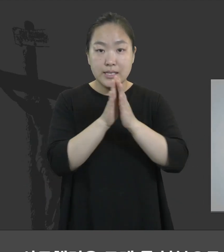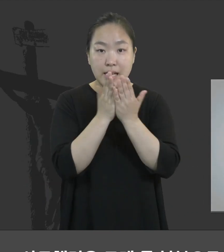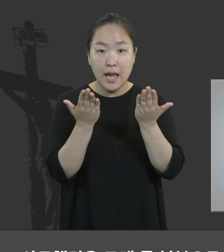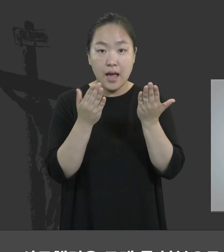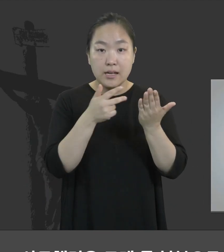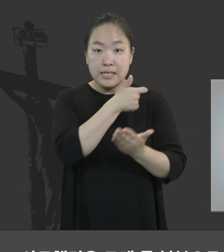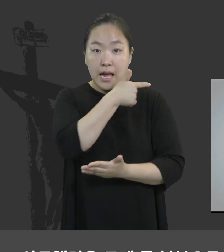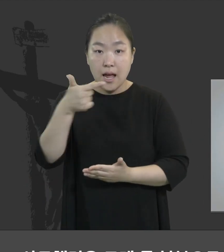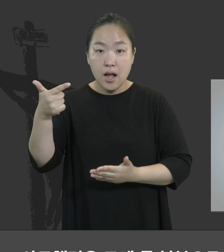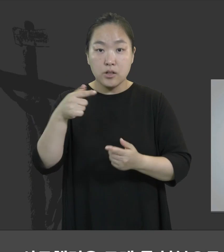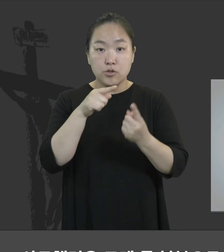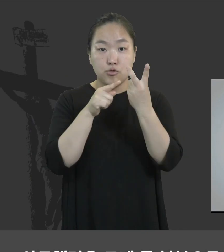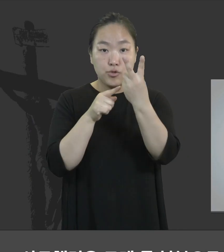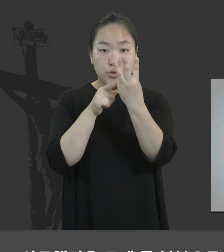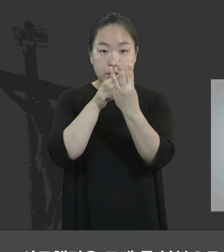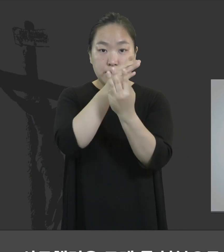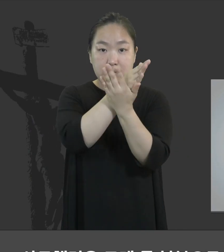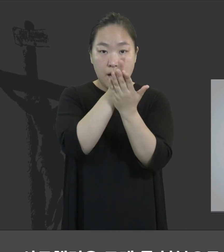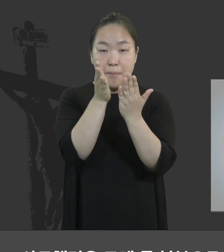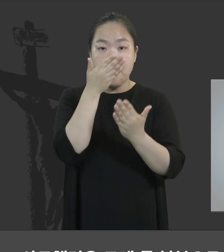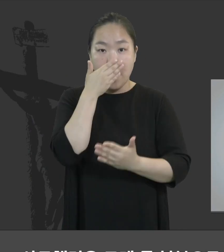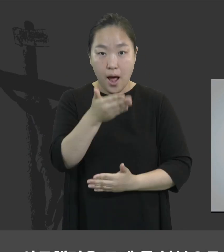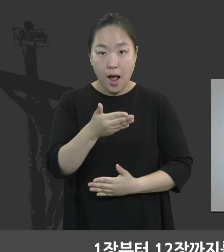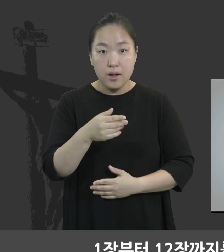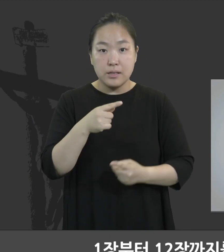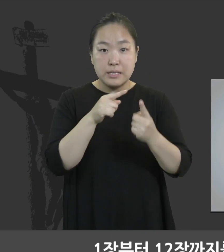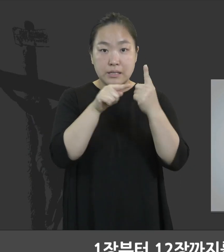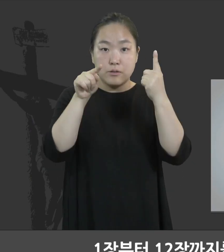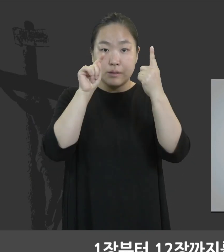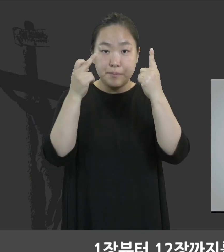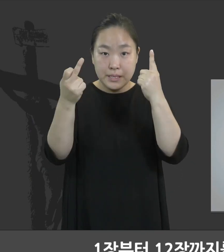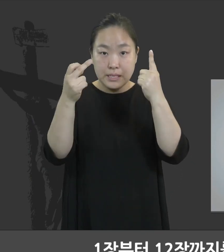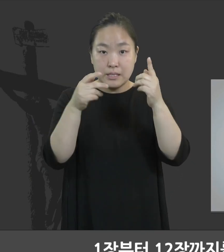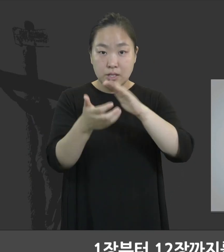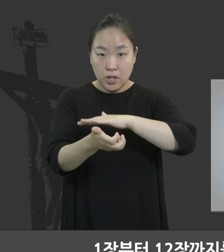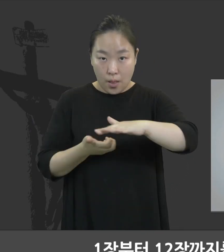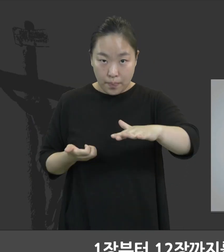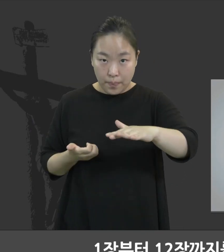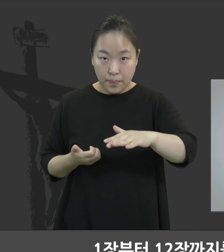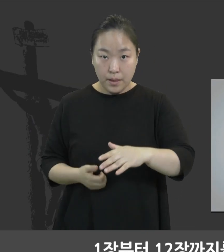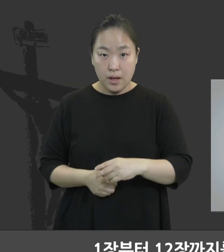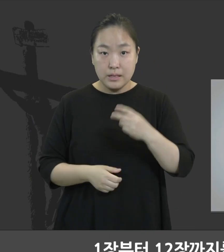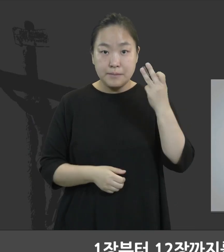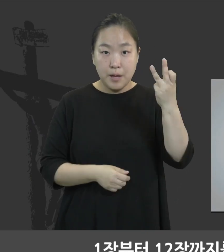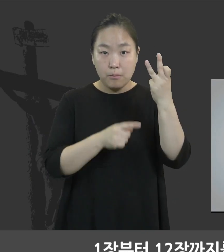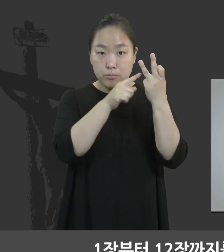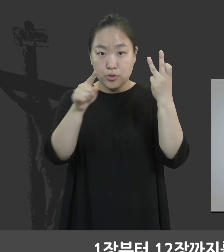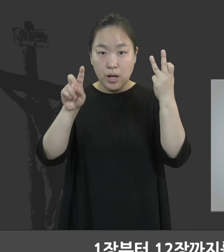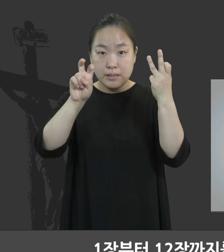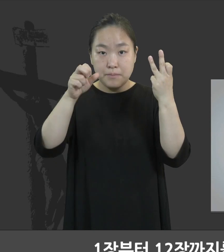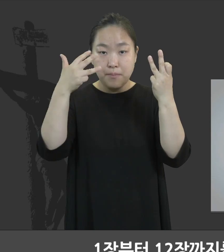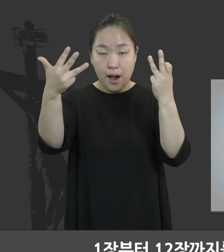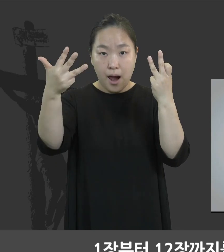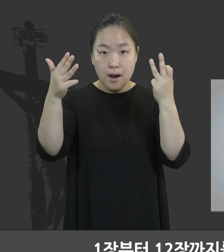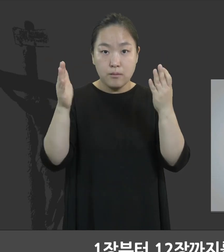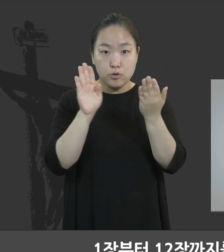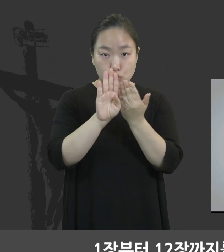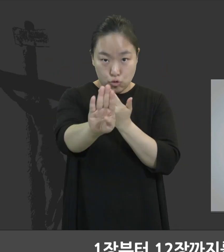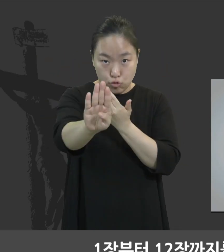사도행전은 크게 두 부분으로 나누어 볼 수 있습니다. 1장부터 12장까지를 전반부로,